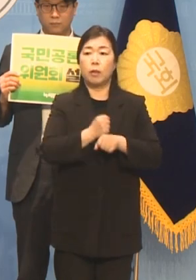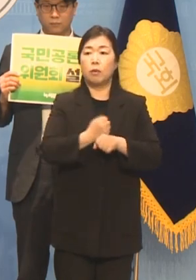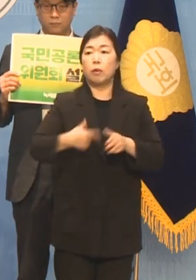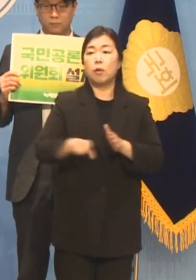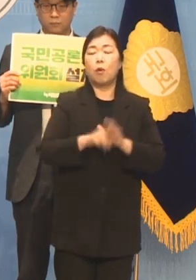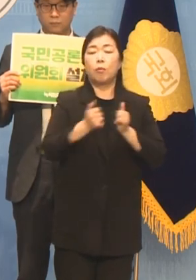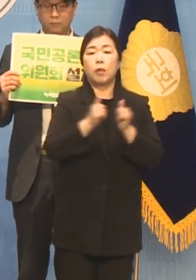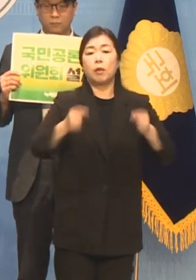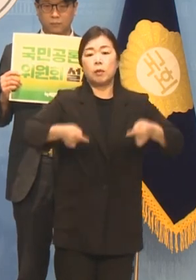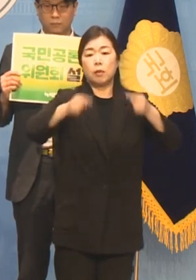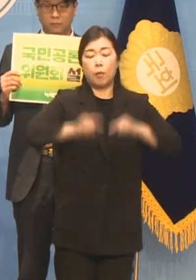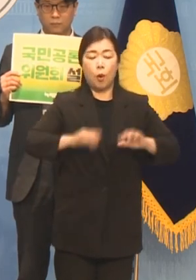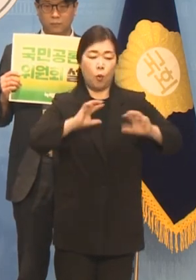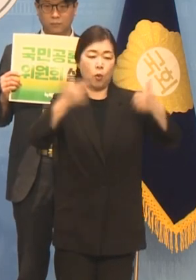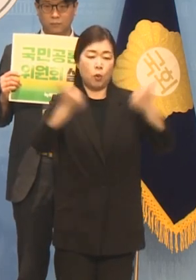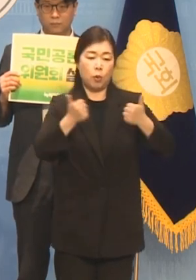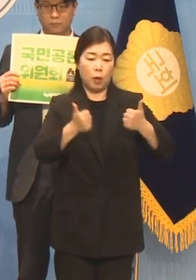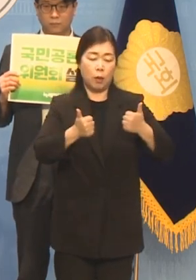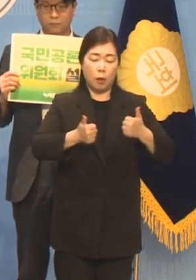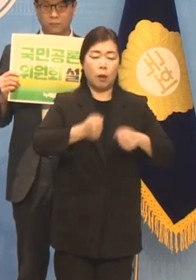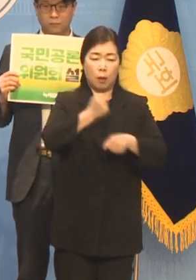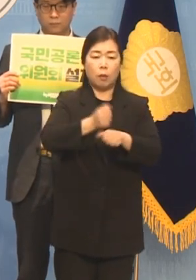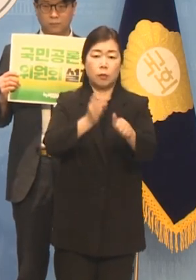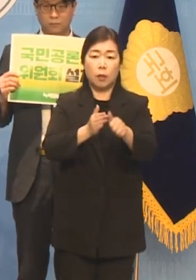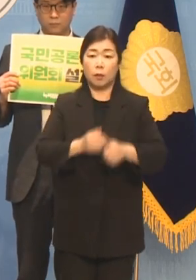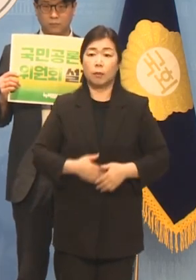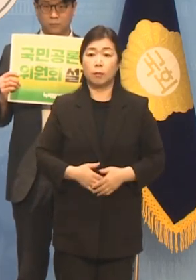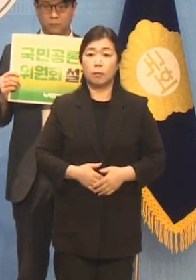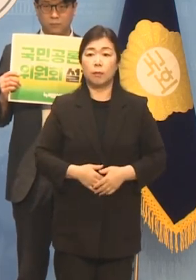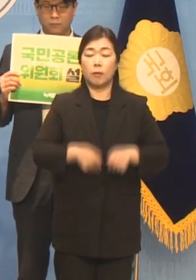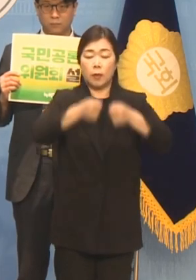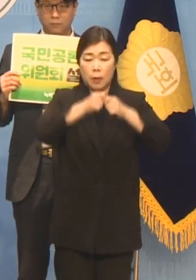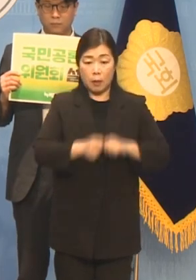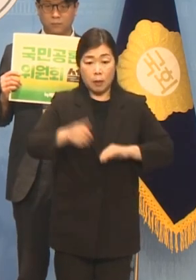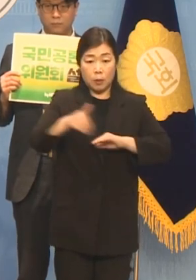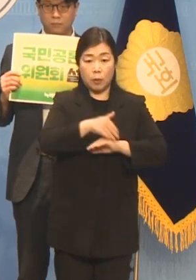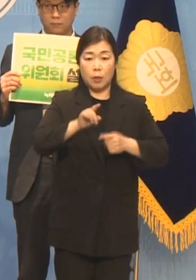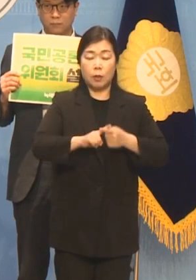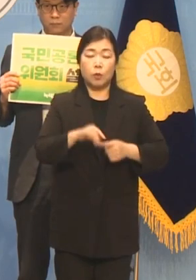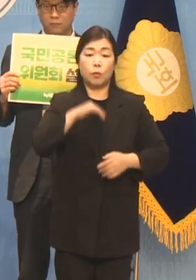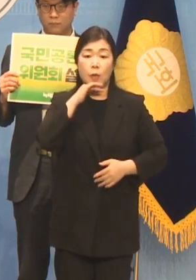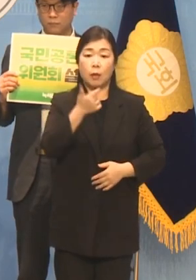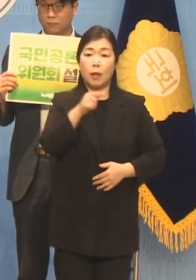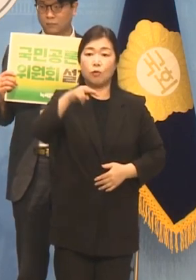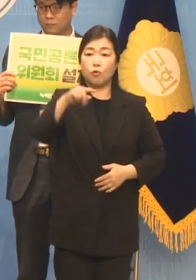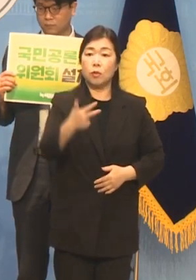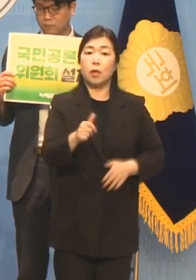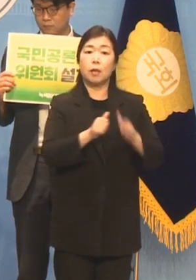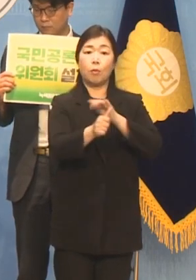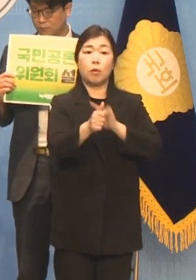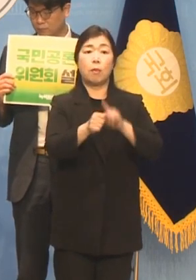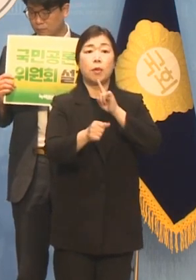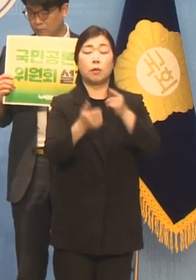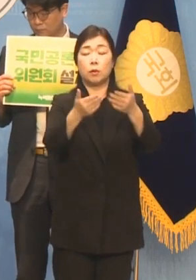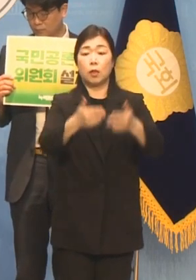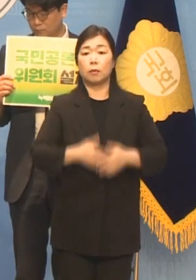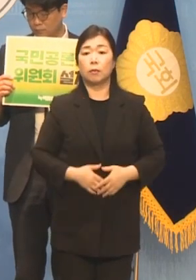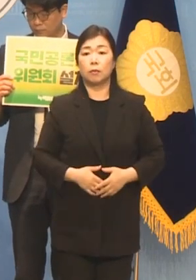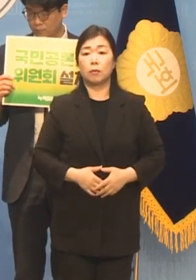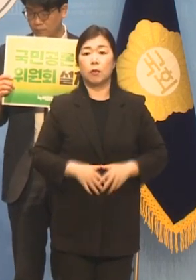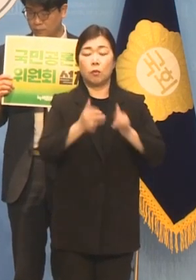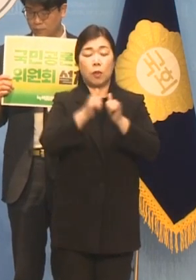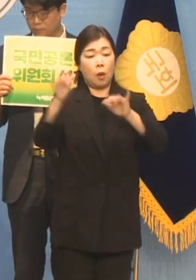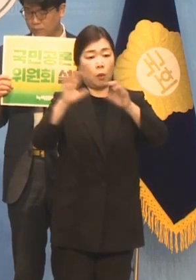국민참여 공론화위원회를 열 것을 주장합니다. 자세한 정책에 대해서는 좀 이따 나순자 부대표님이 말씀하실 거고요. 국민공론화는